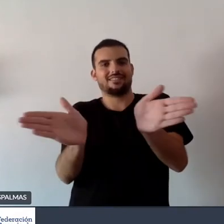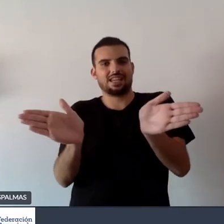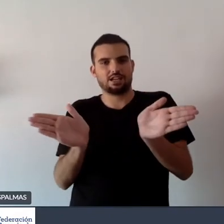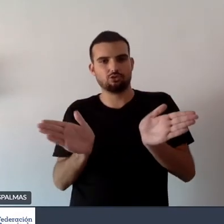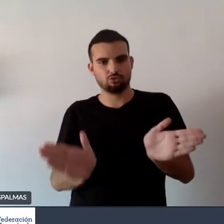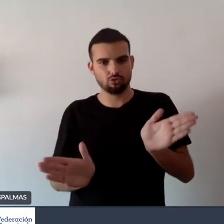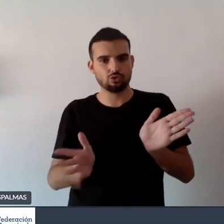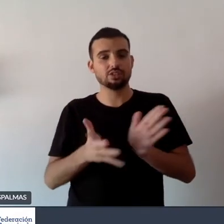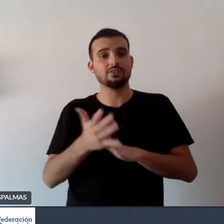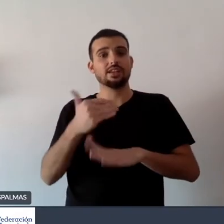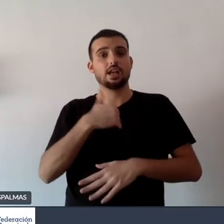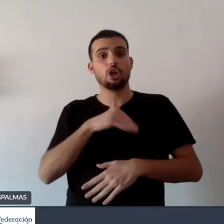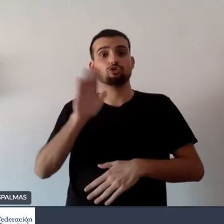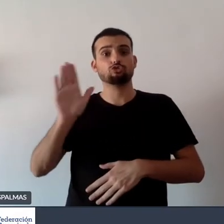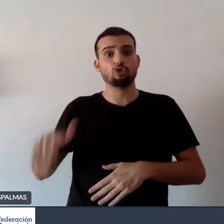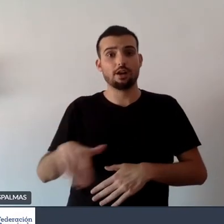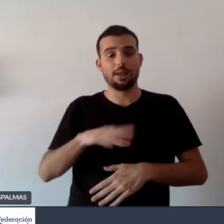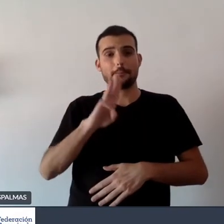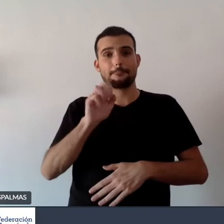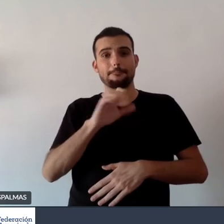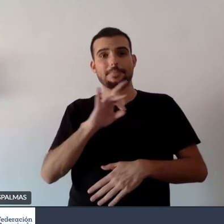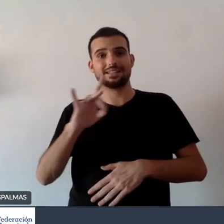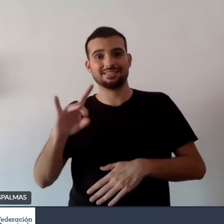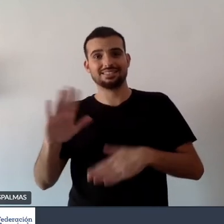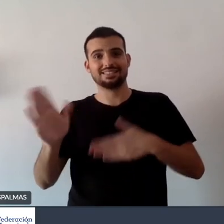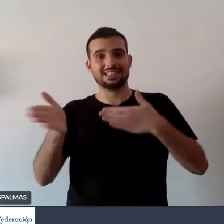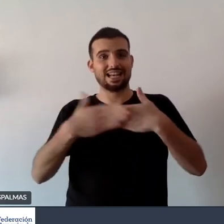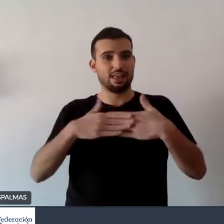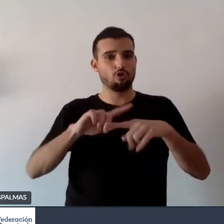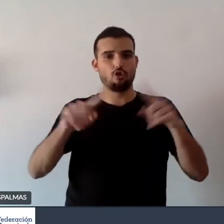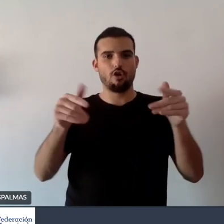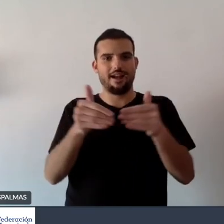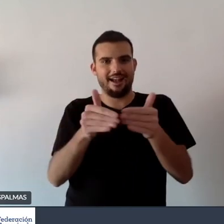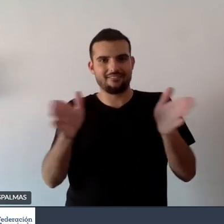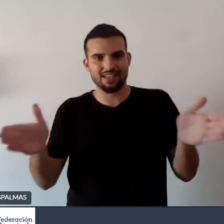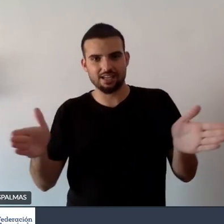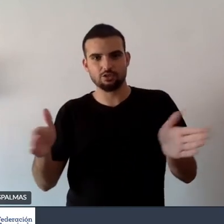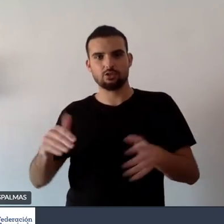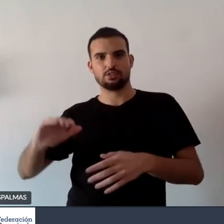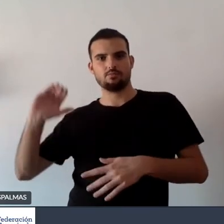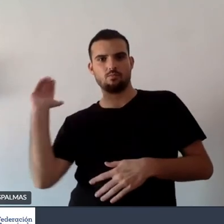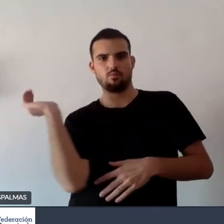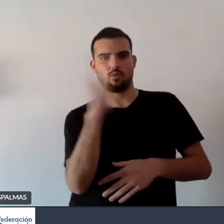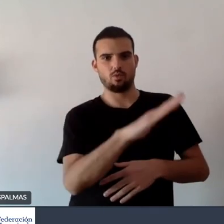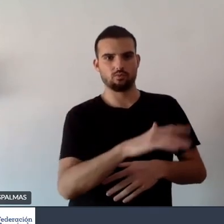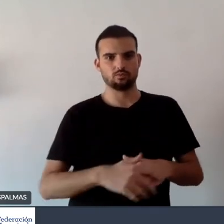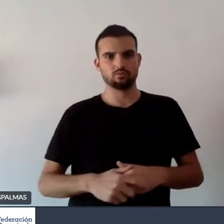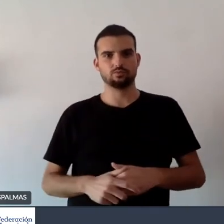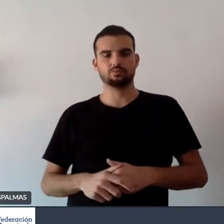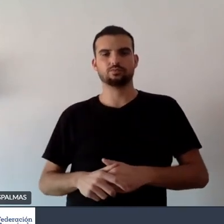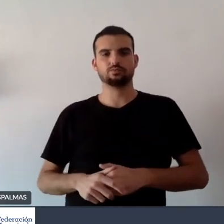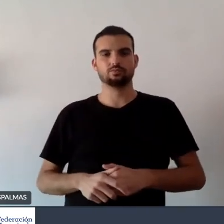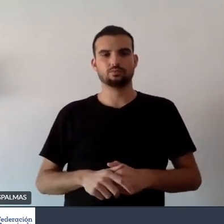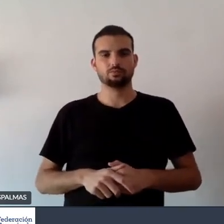vez de dar el pocket pass cerrado, por aquí, ángulo de pase abierto. Muy bien.